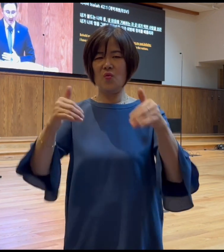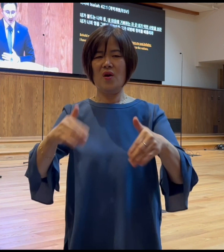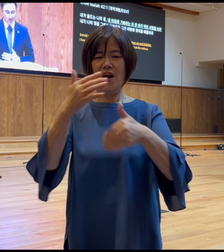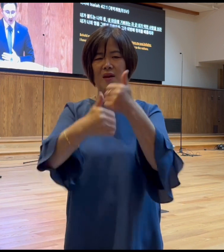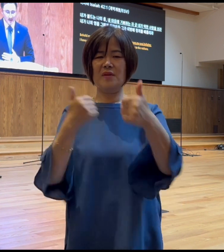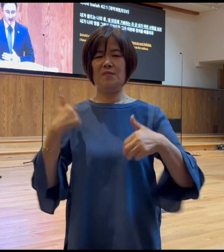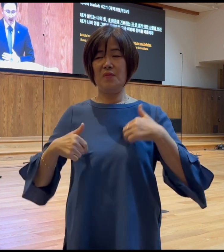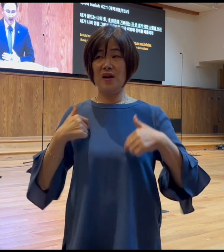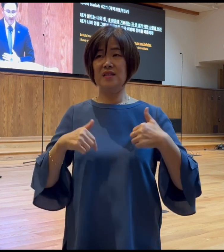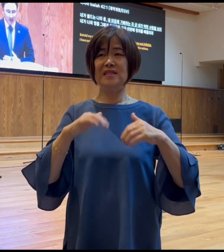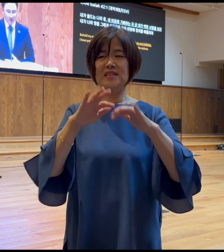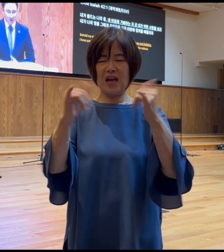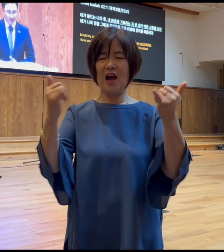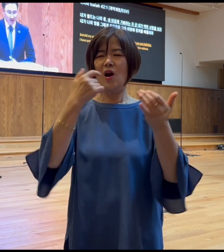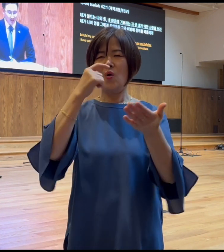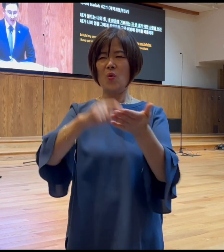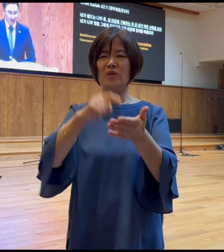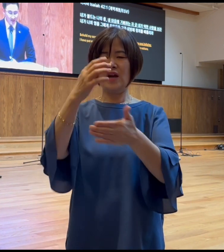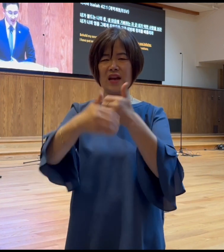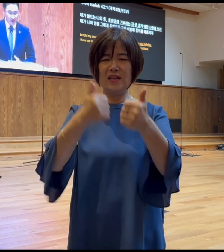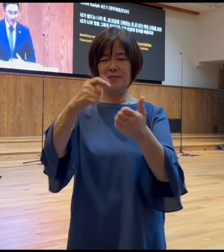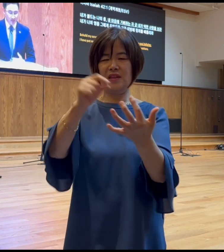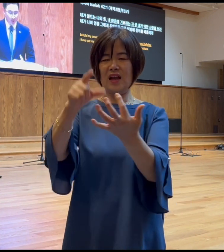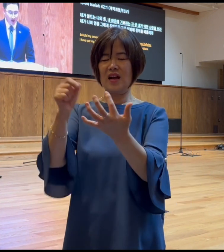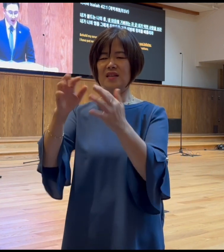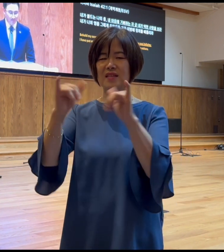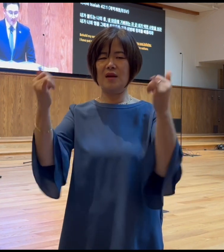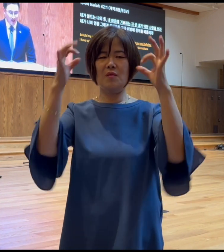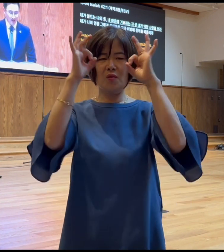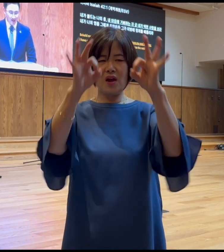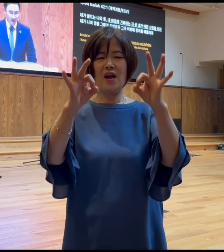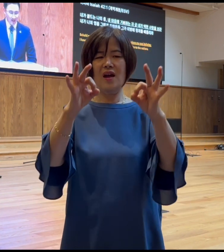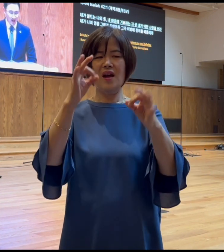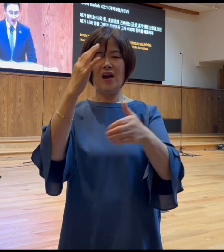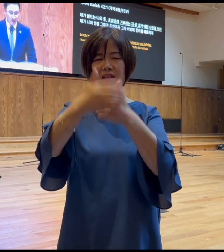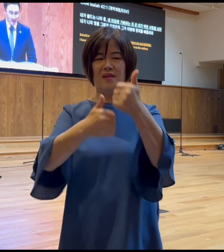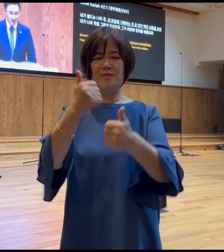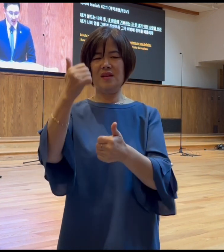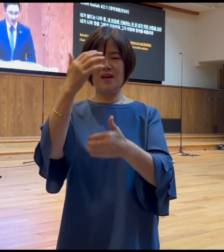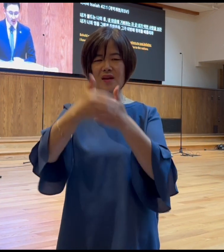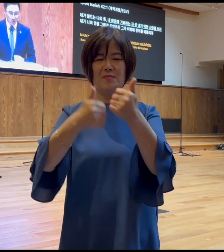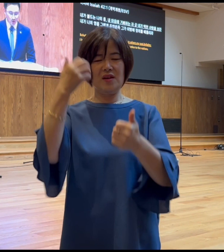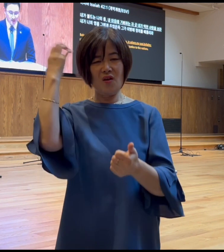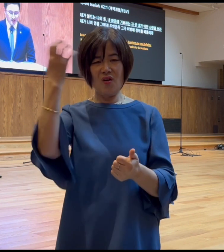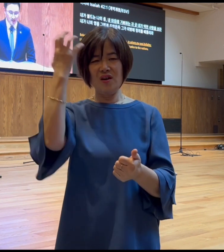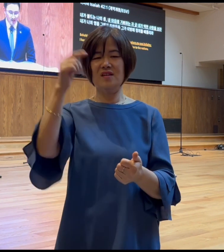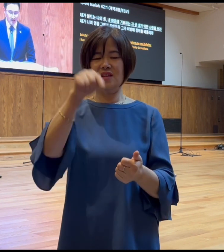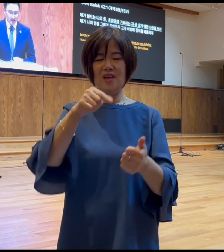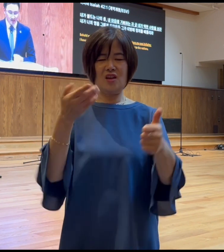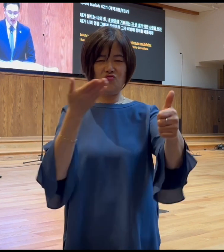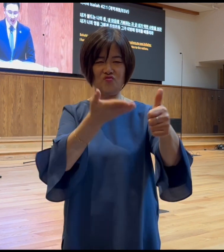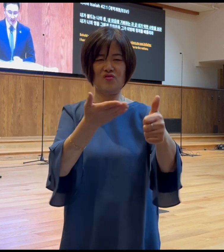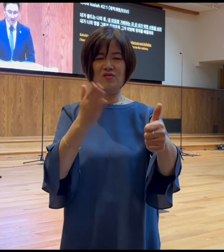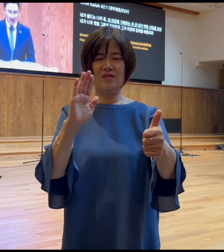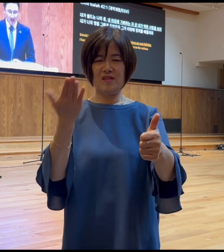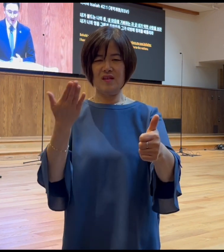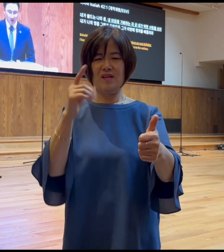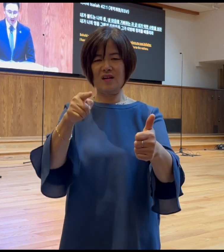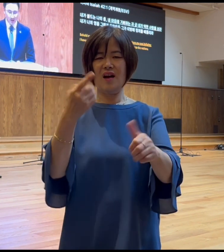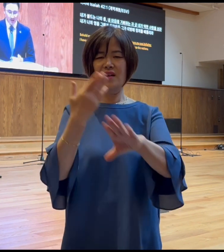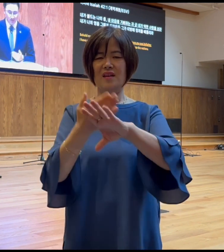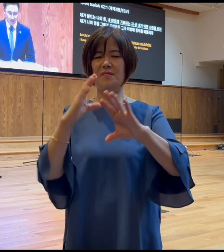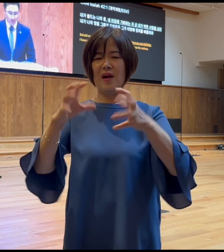마음에 기뻐하는 자, 곧 내가 택한 사람을 보라. 내가 나의 영을 그에게 주었은즉 그가